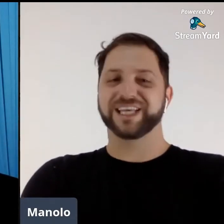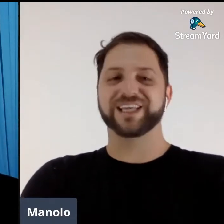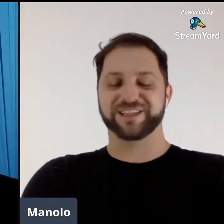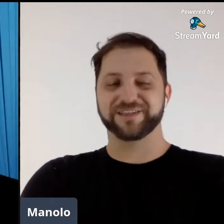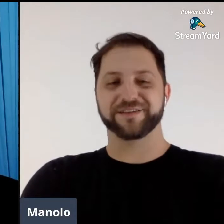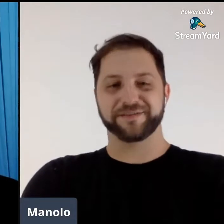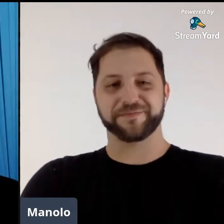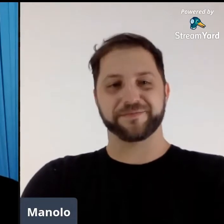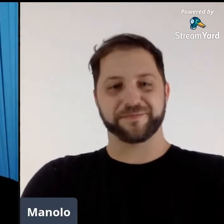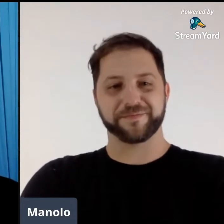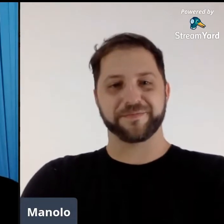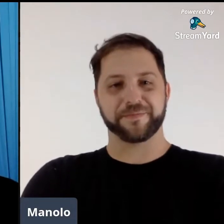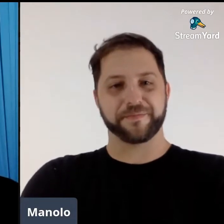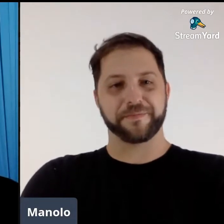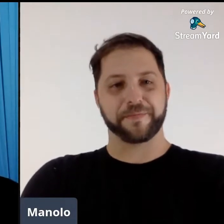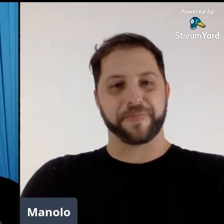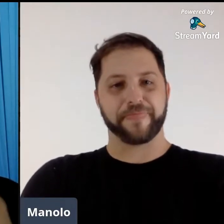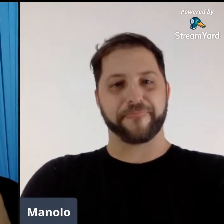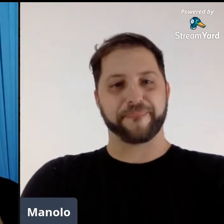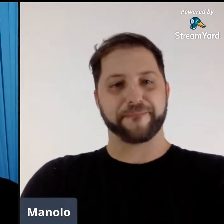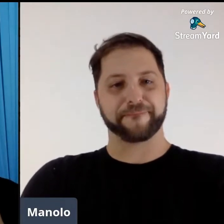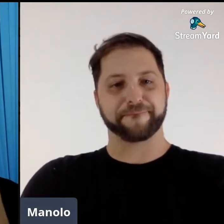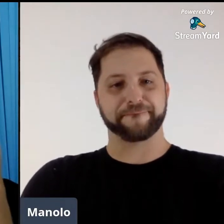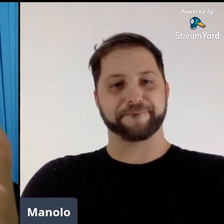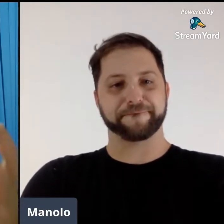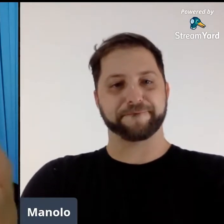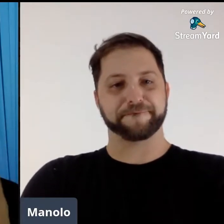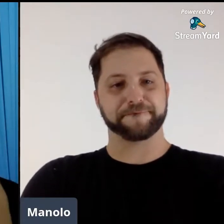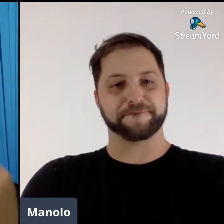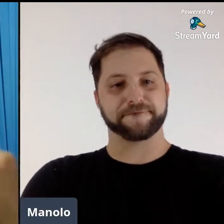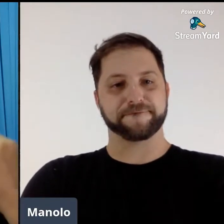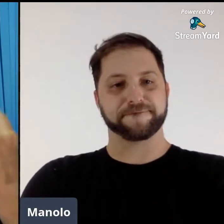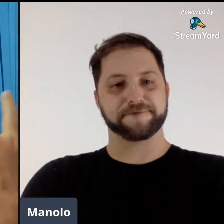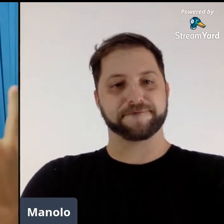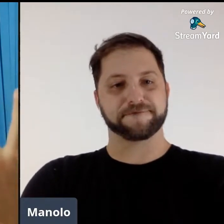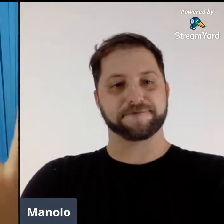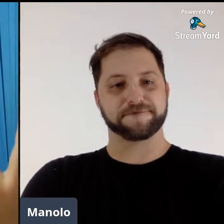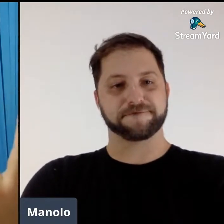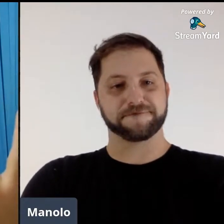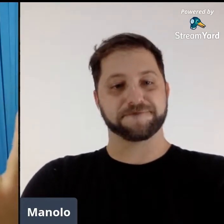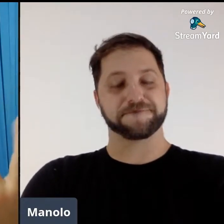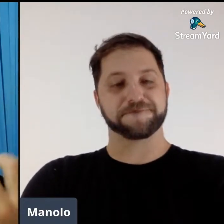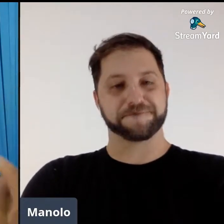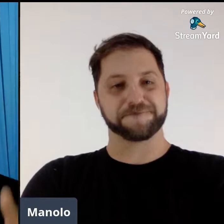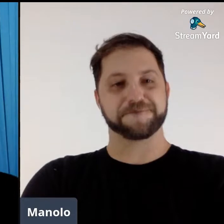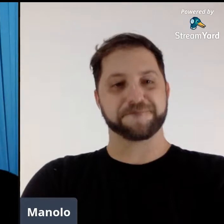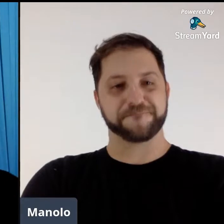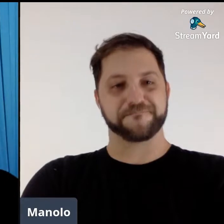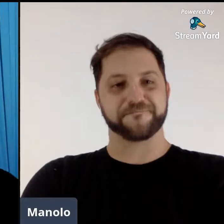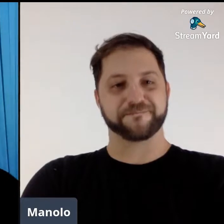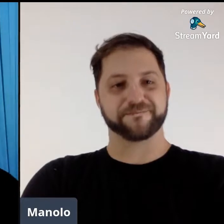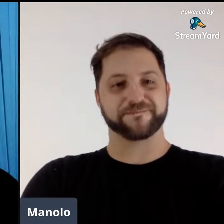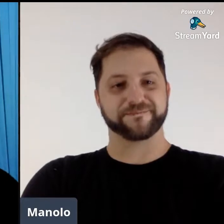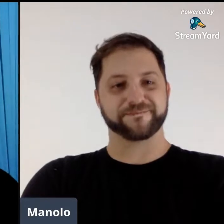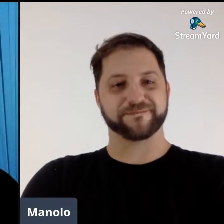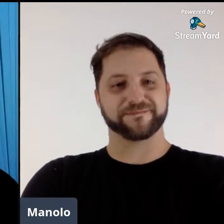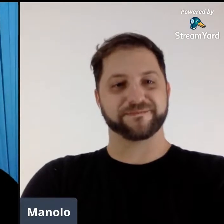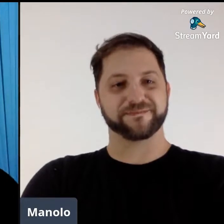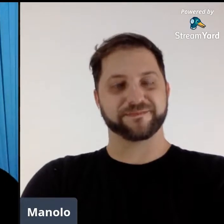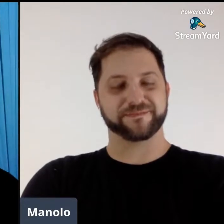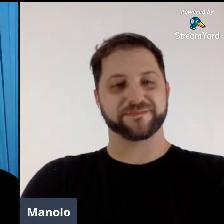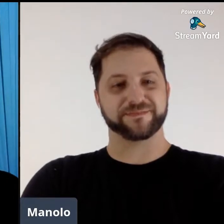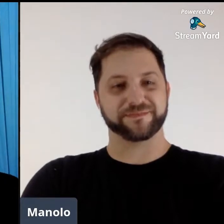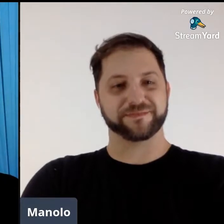surdo? Por que que a gente chama a pessoa que ouve e fala de ouvinte, ao invés de usar